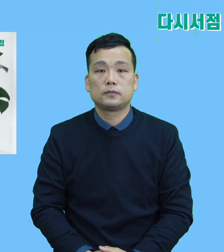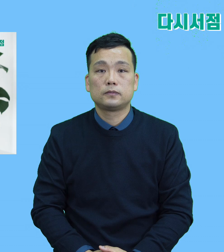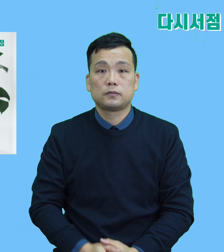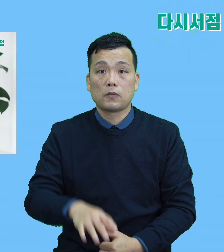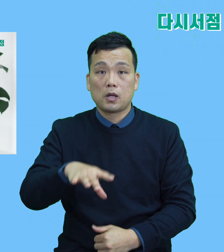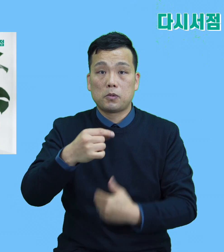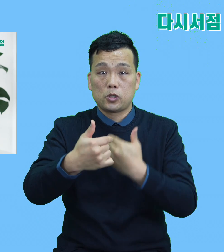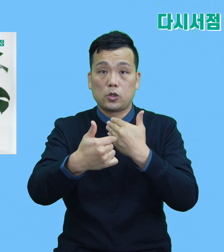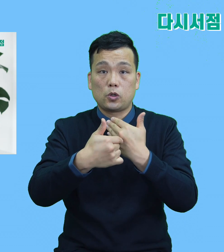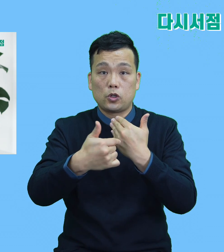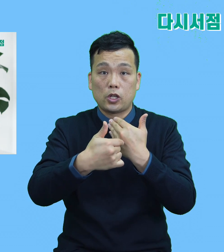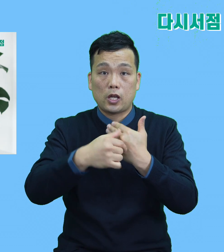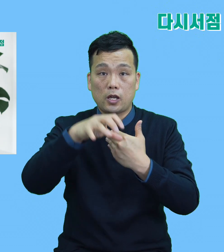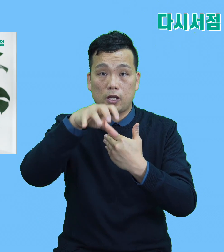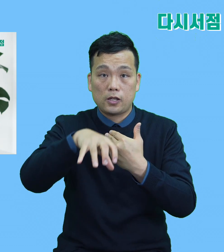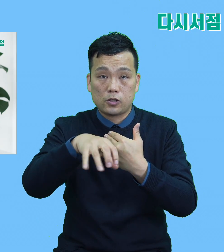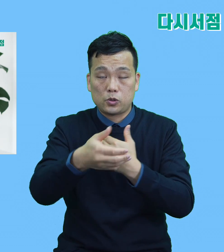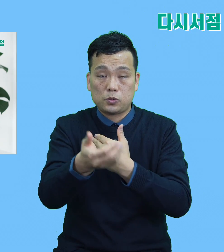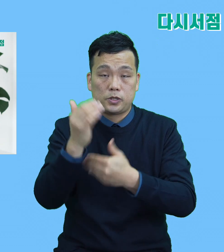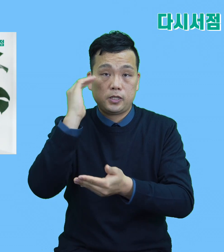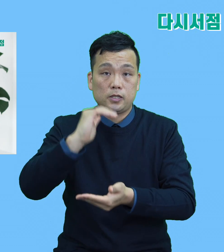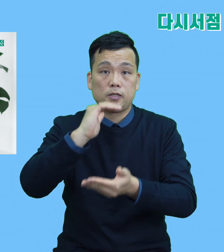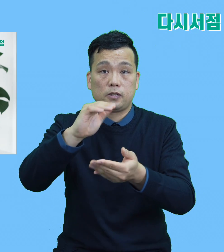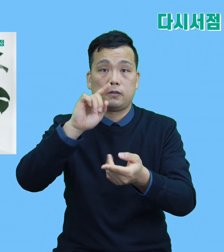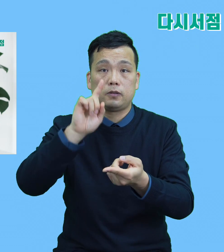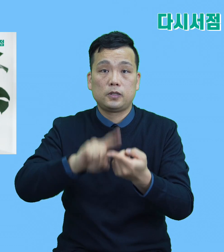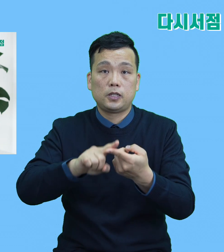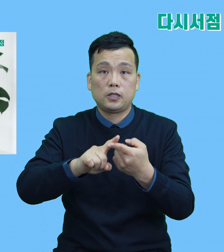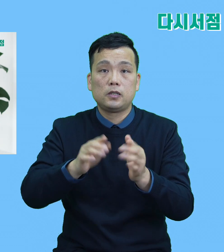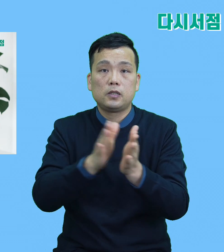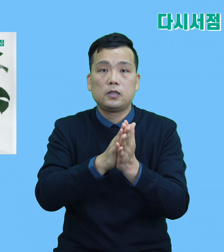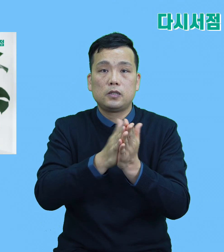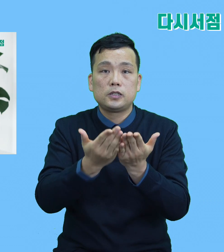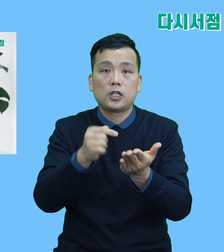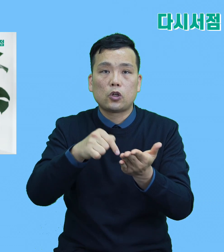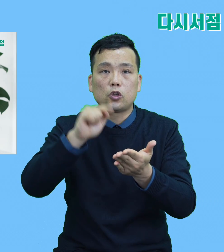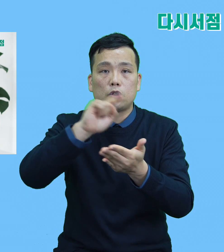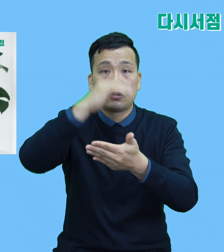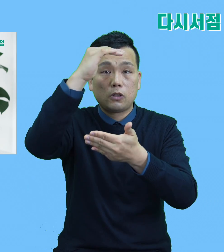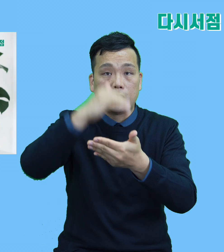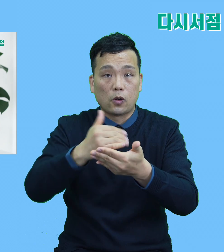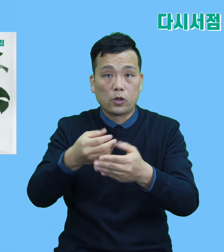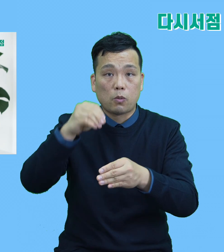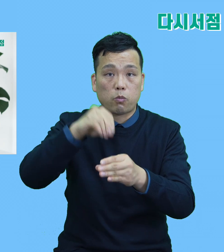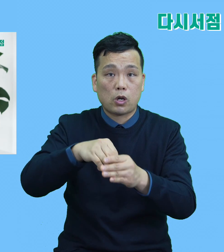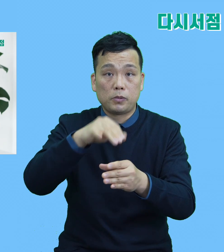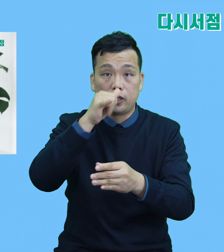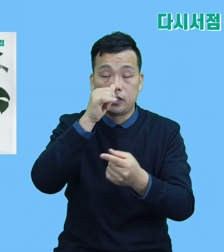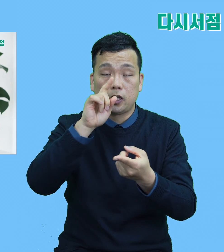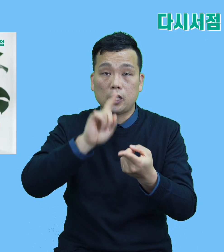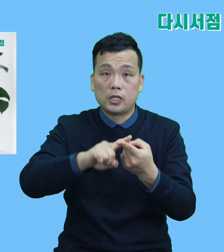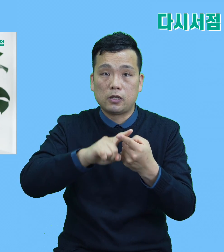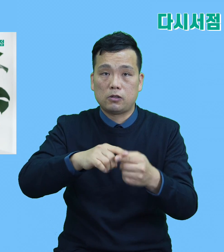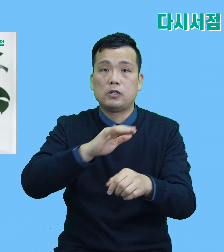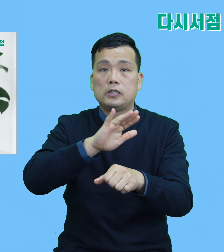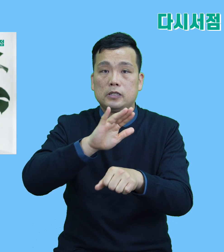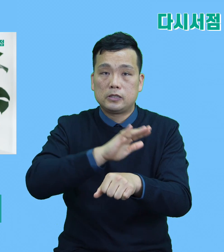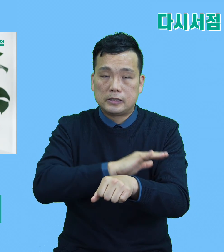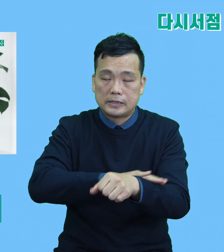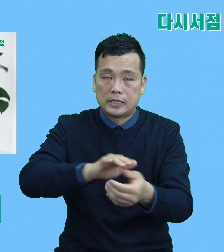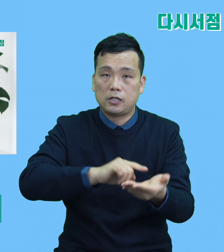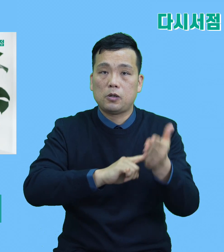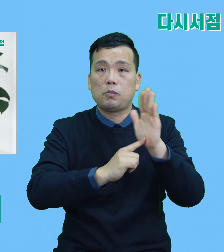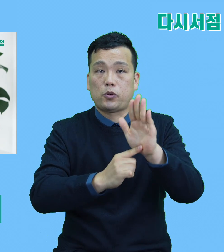일단 표지에서는 앞서 말했듯이 책이 어떤 내용을 담고 있는지를 잘 표현하는